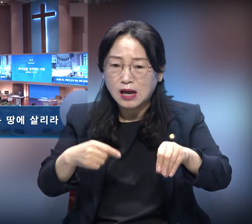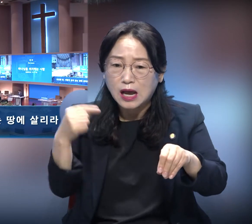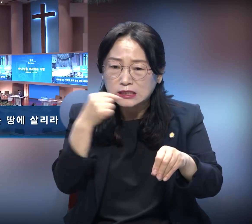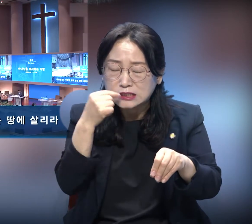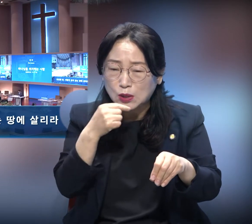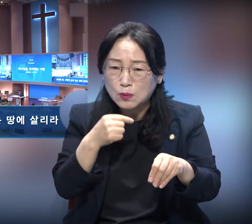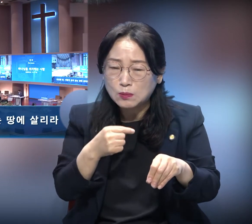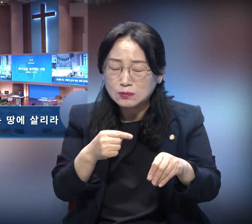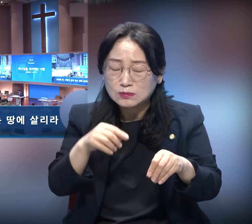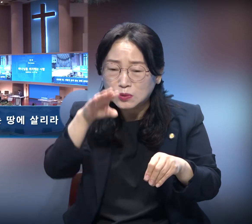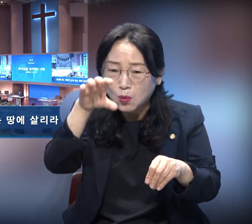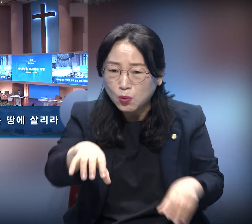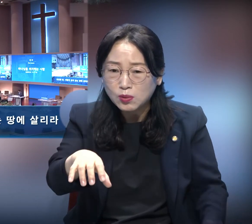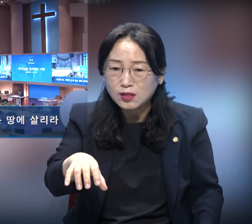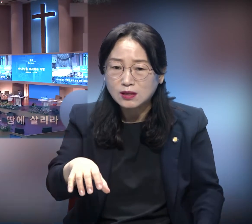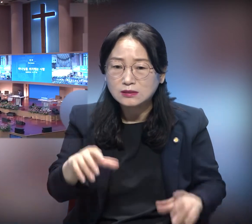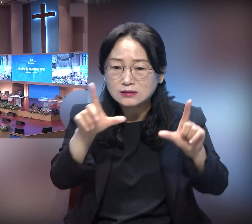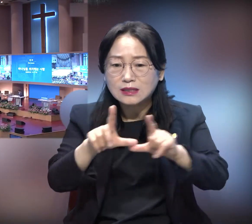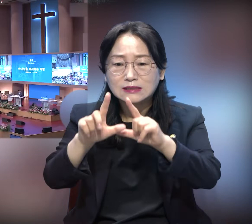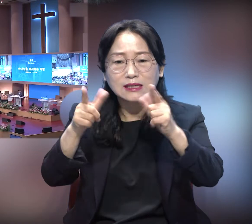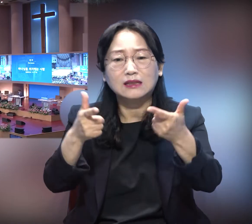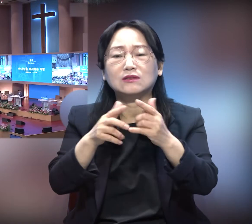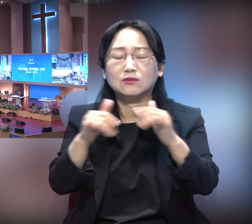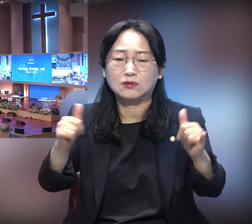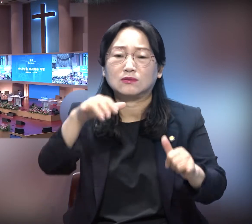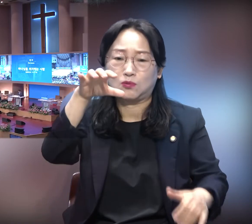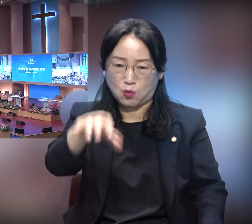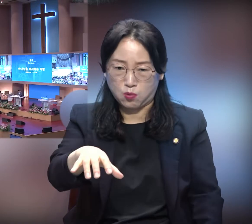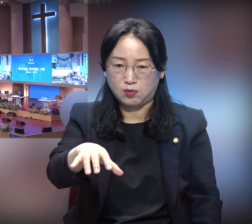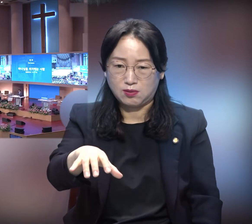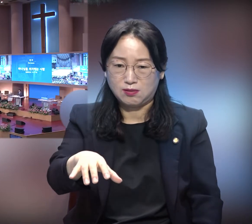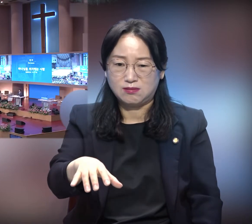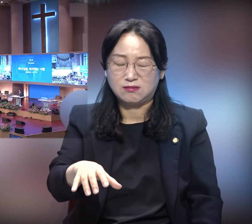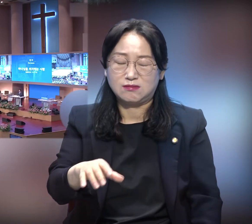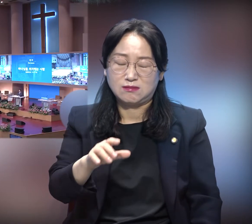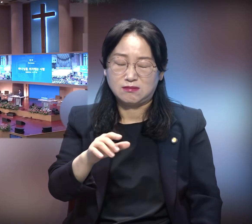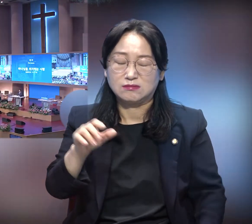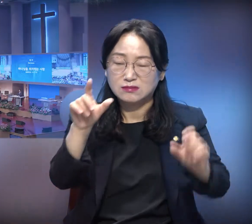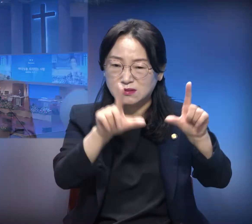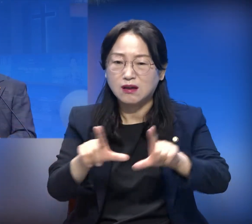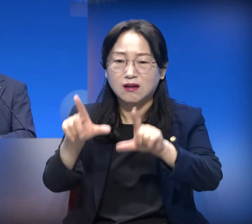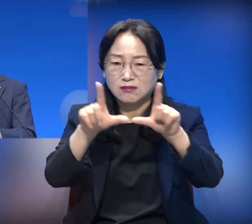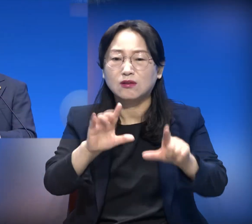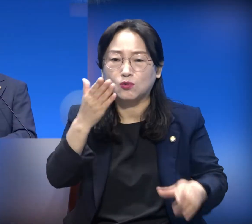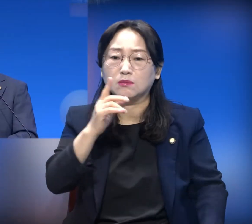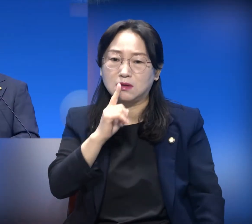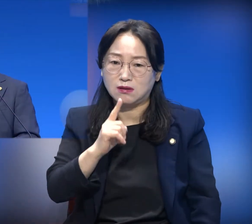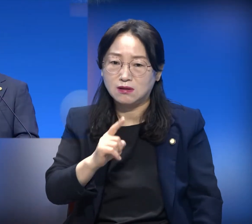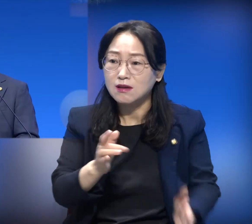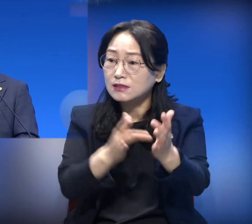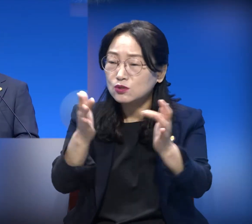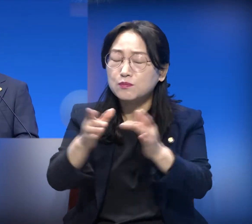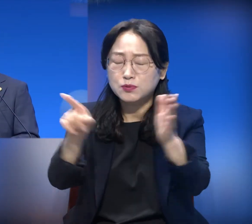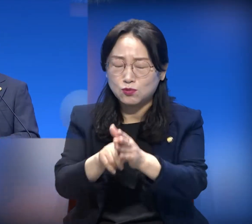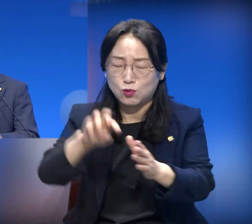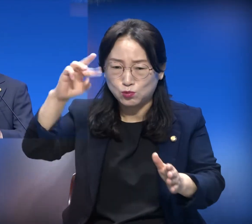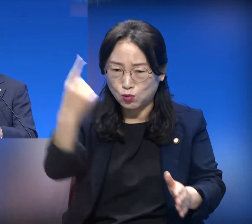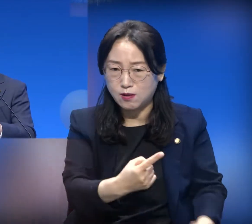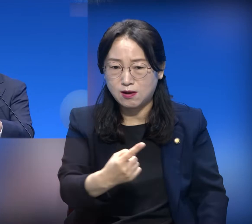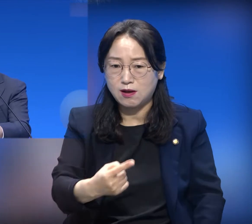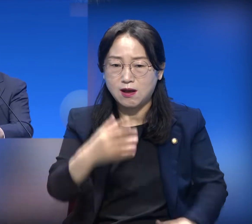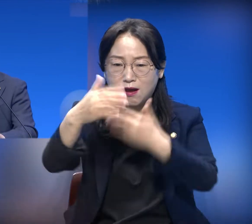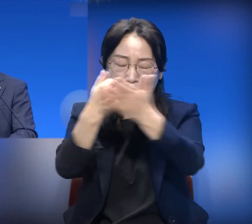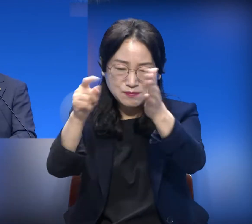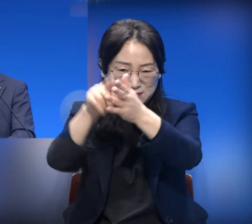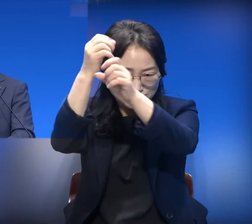땅에 살리라. 하나님 없이 살던 인생에서 돌이켜 예수님을 믿고 하나님을 의지하는 삶을 사는 여러분 되기를 주님의